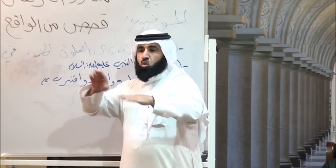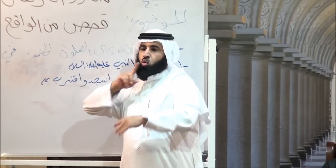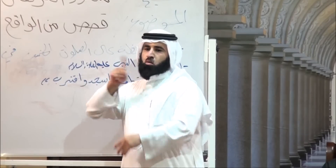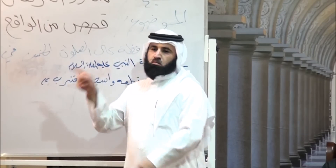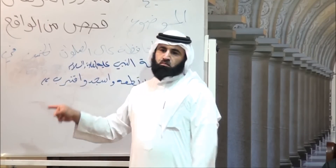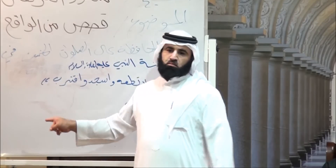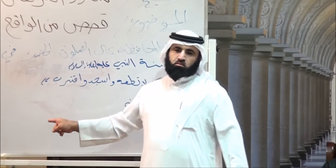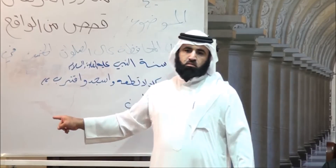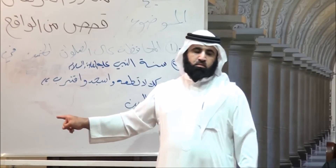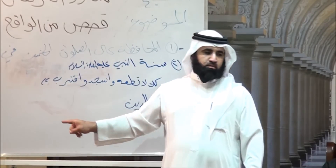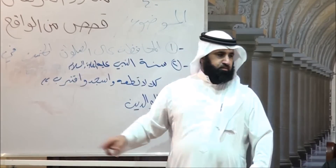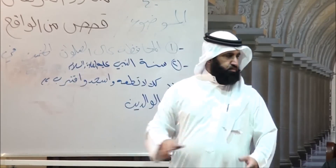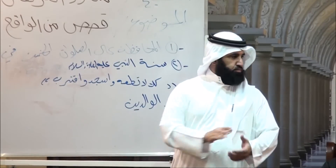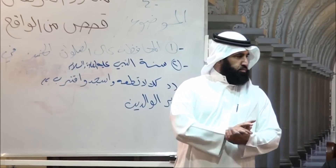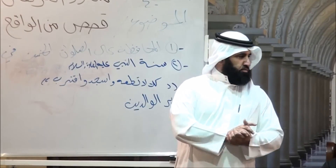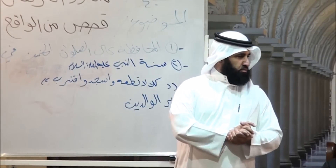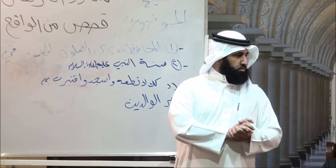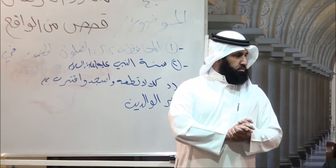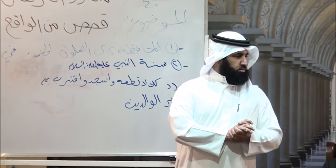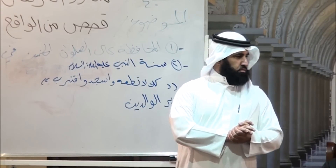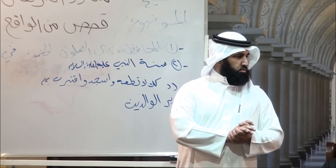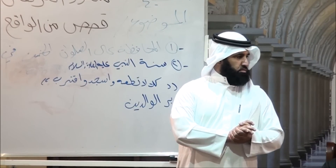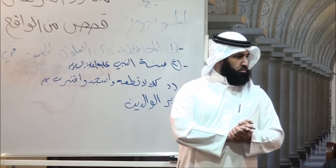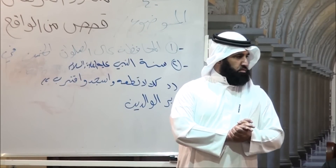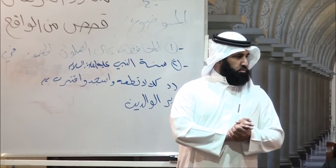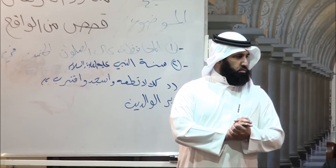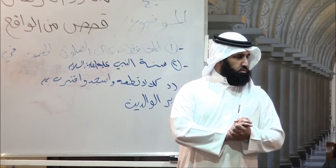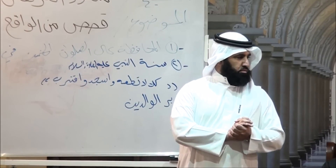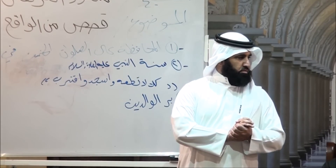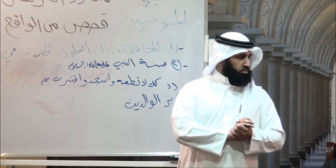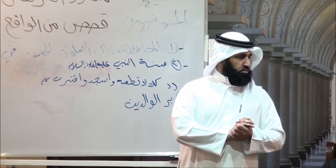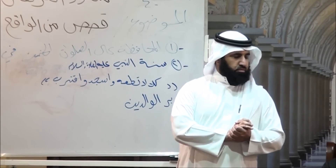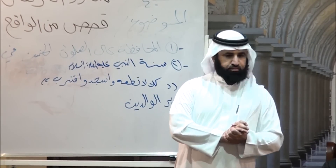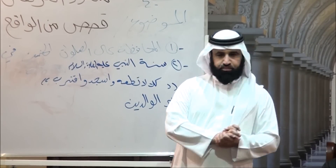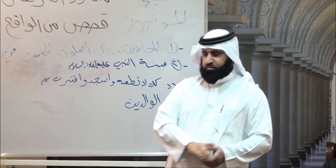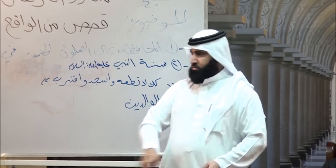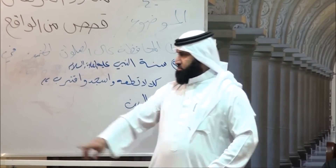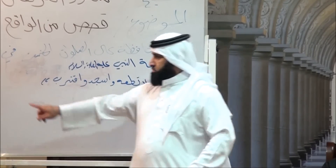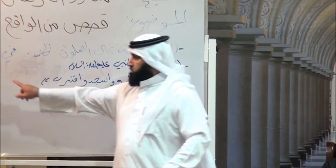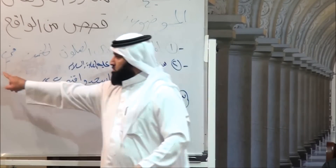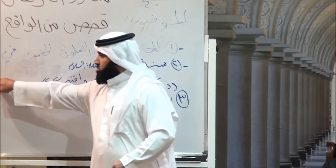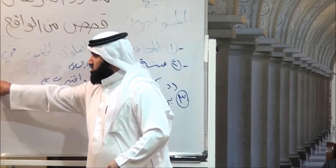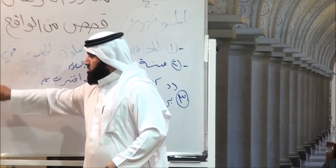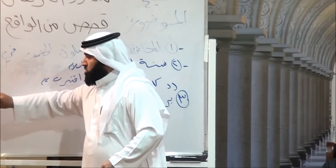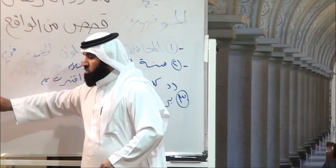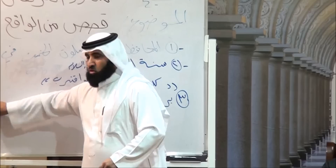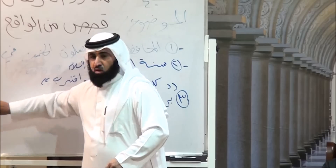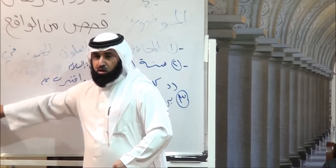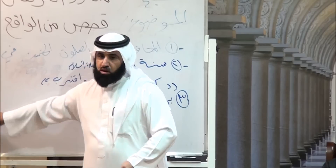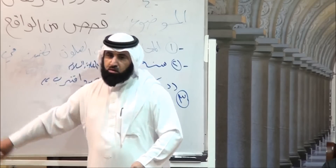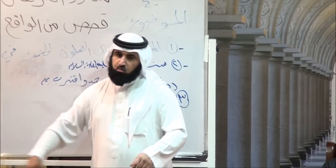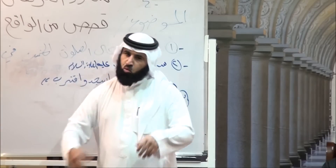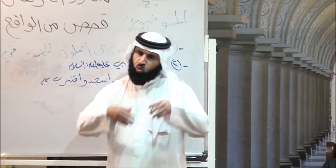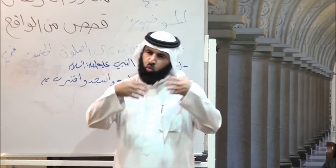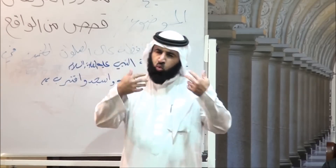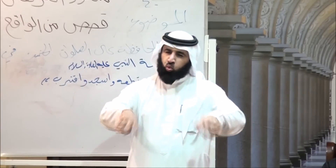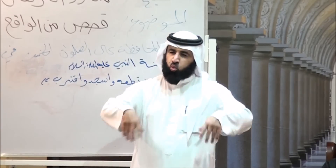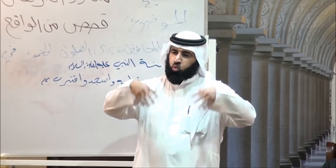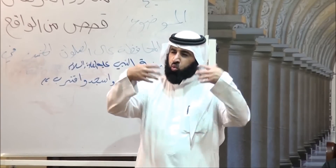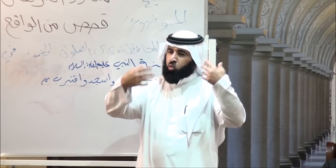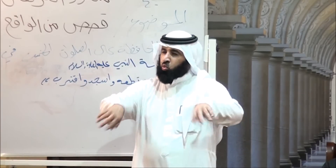فقال له مالك بن دينار: يا محمد بن هارون، ذنبك كبير، معصيتك عظيمة،